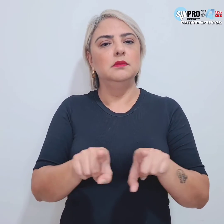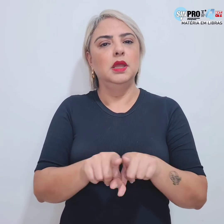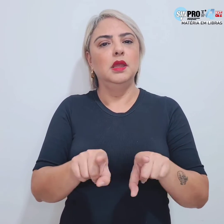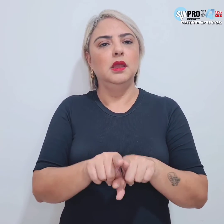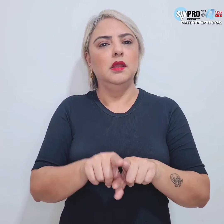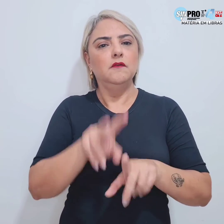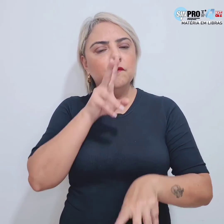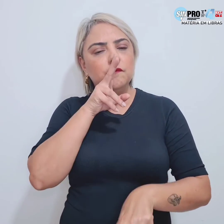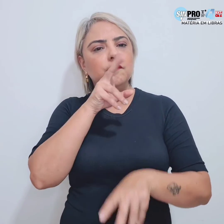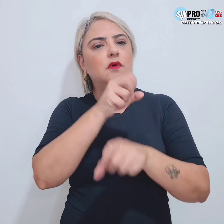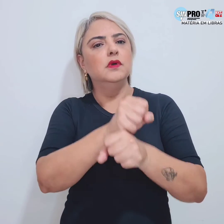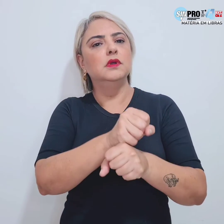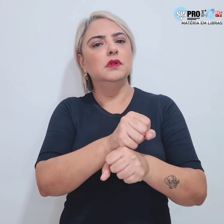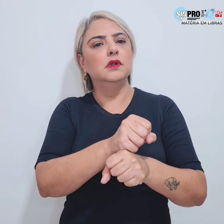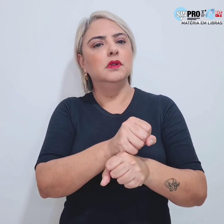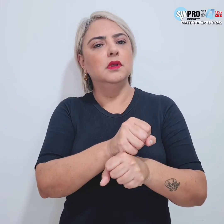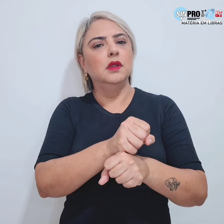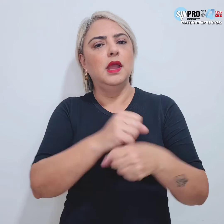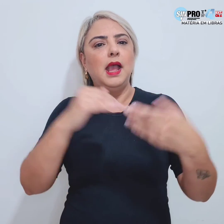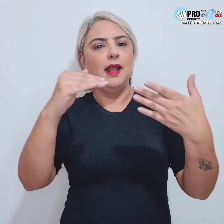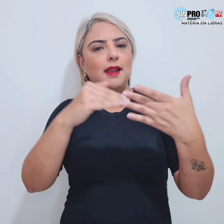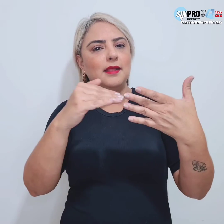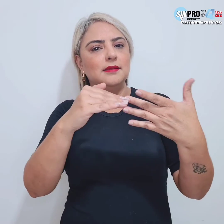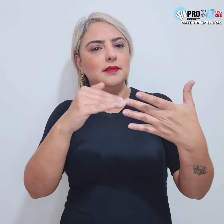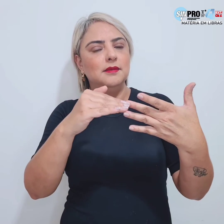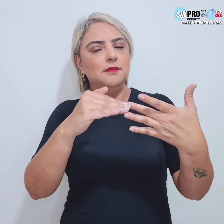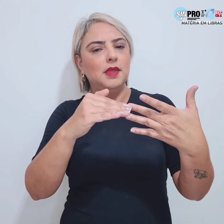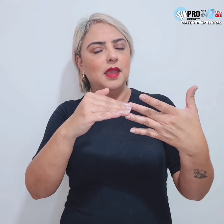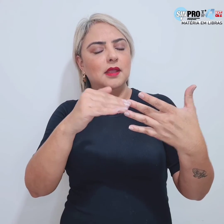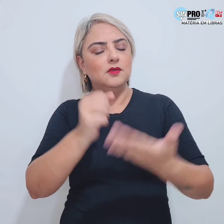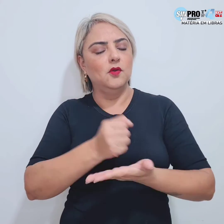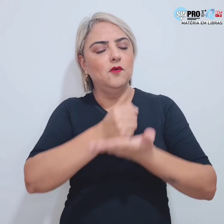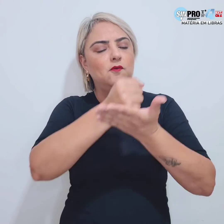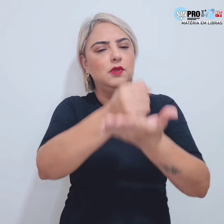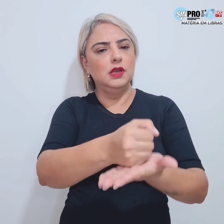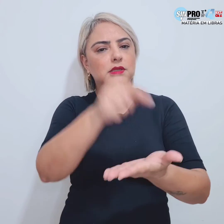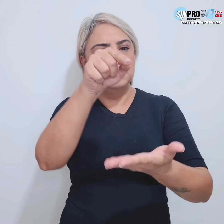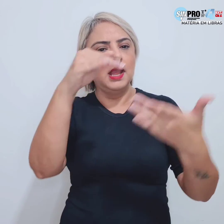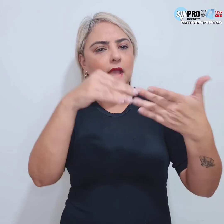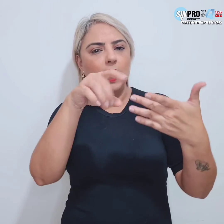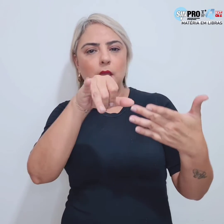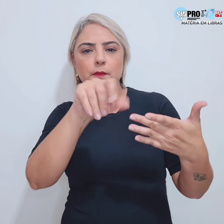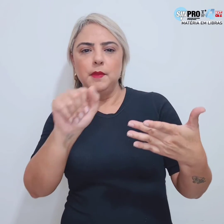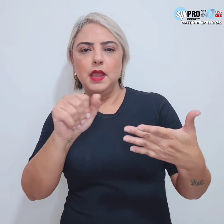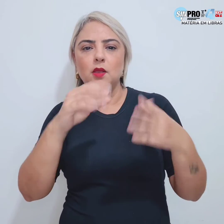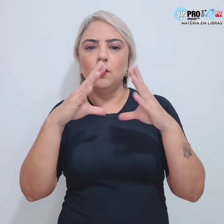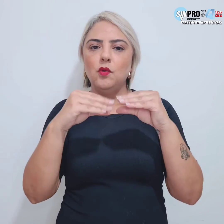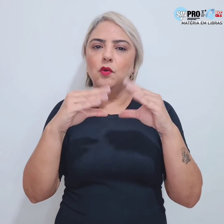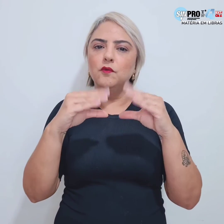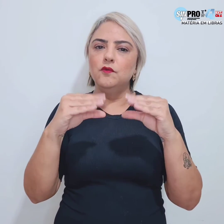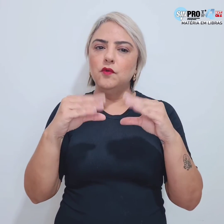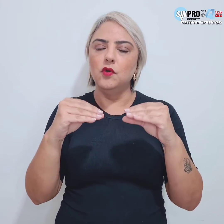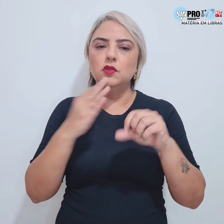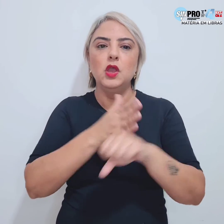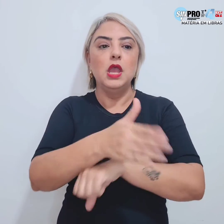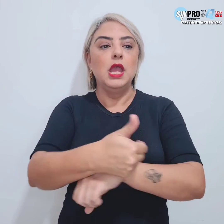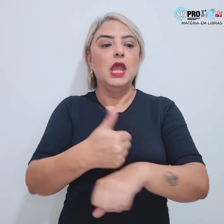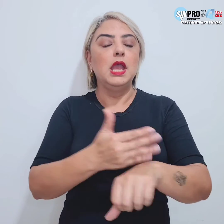fortaleceu a classe média, oferecendo a ela mais conforto e acesso a bens